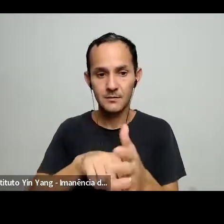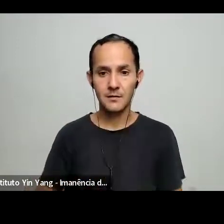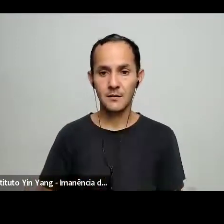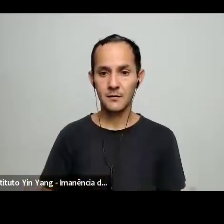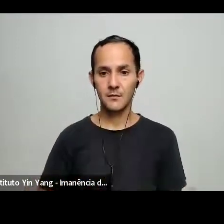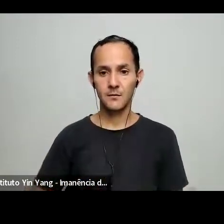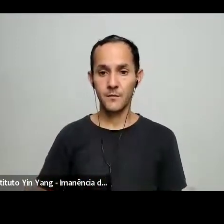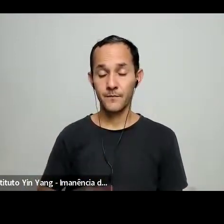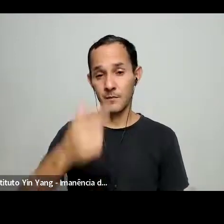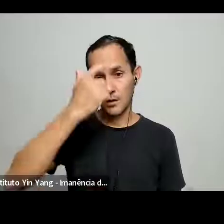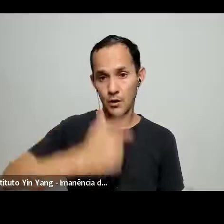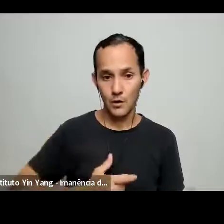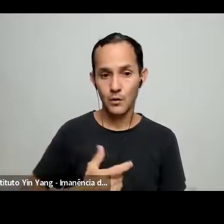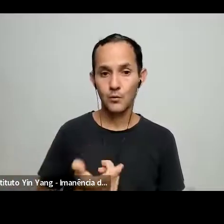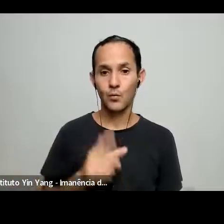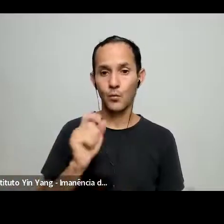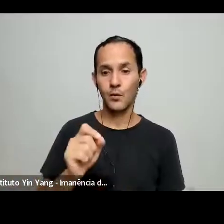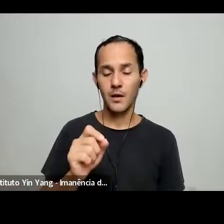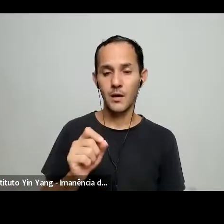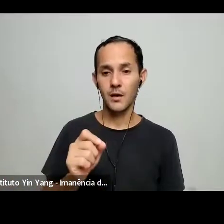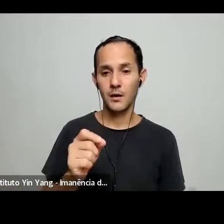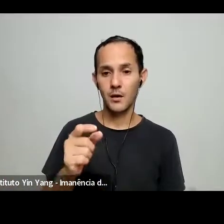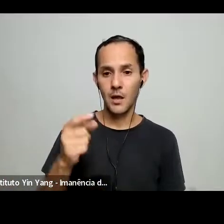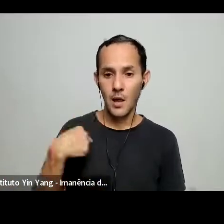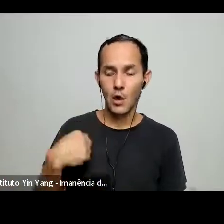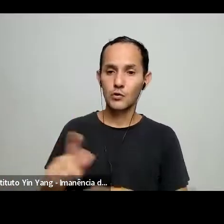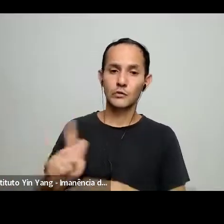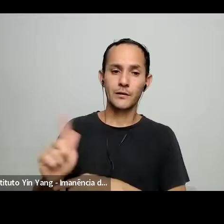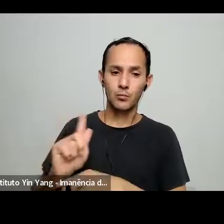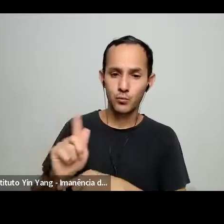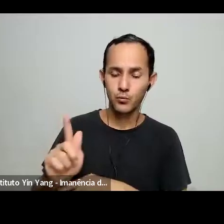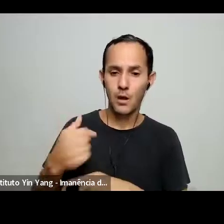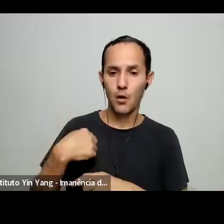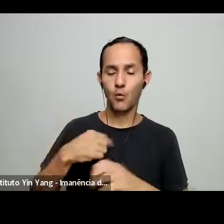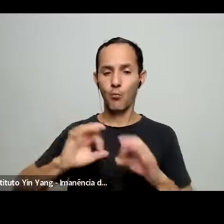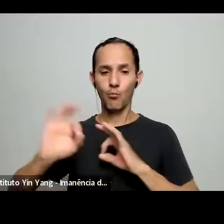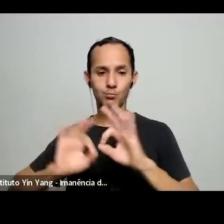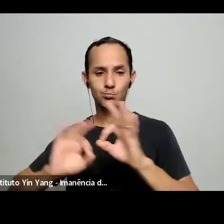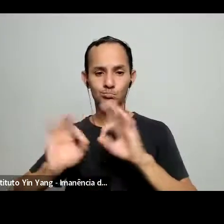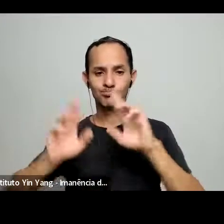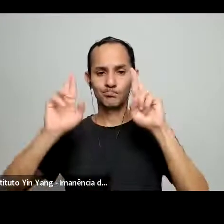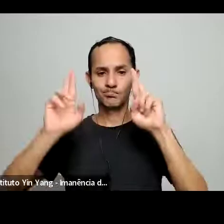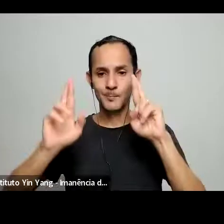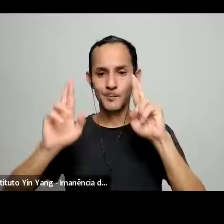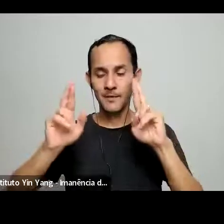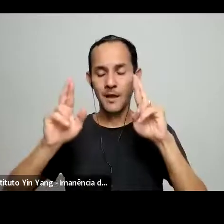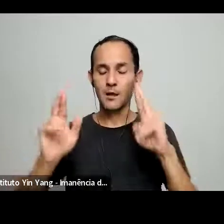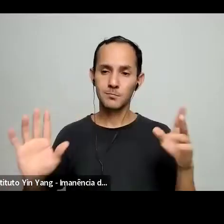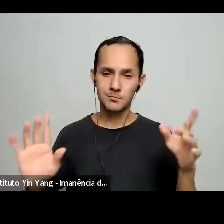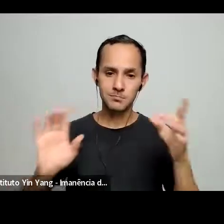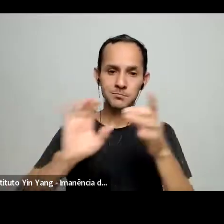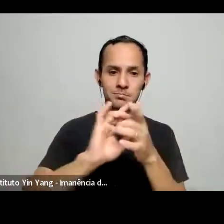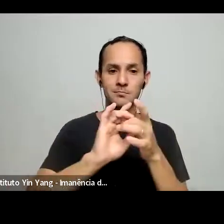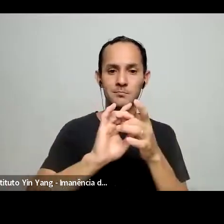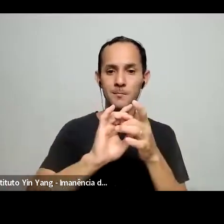e eu, na verdade, sou apenas uma gestora, uma organizadora, né, e uma ponte, posso